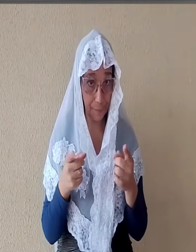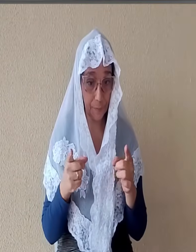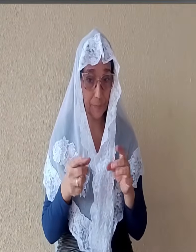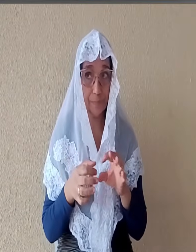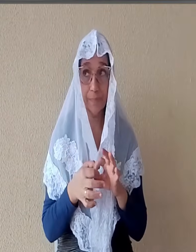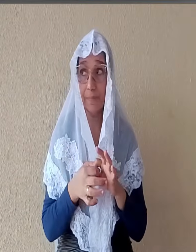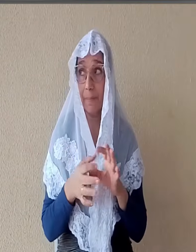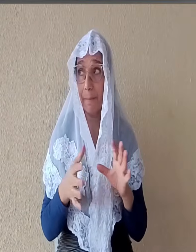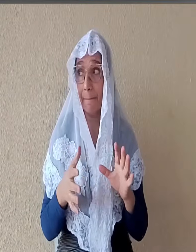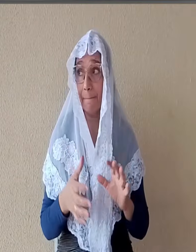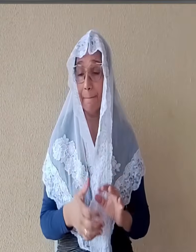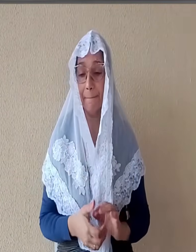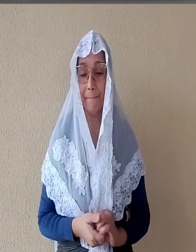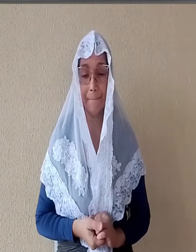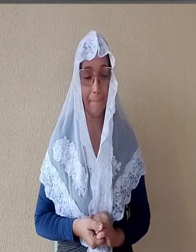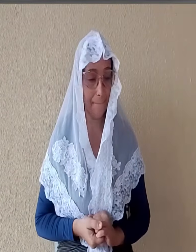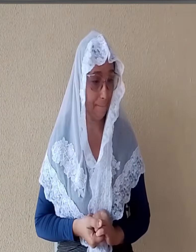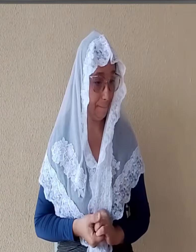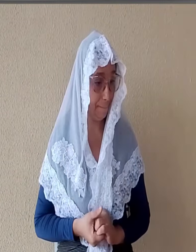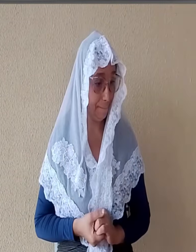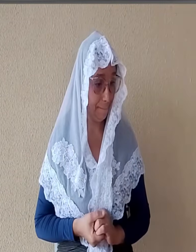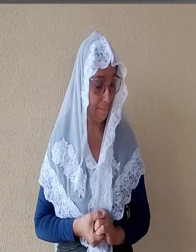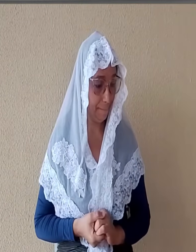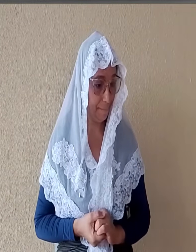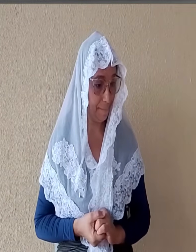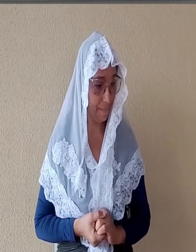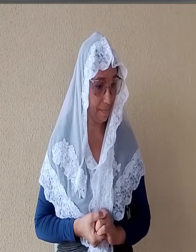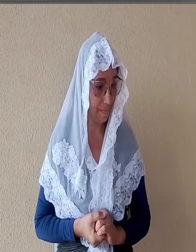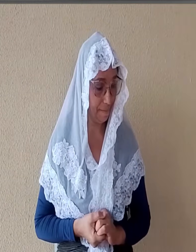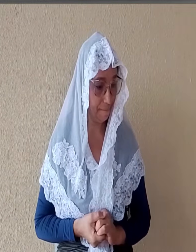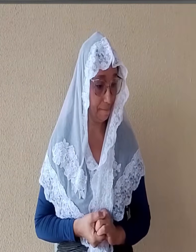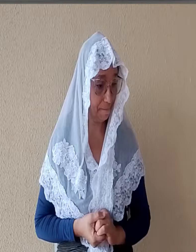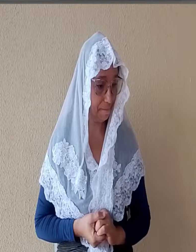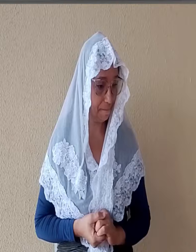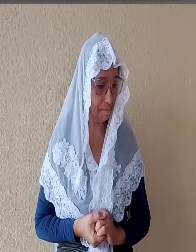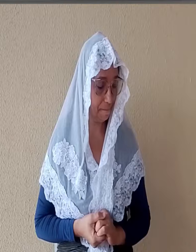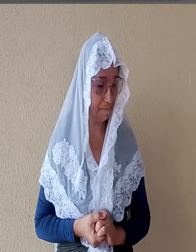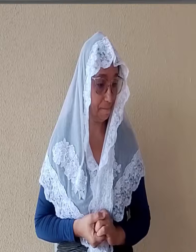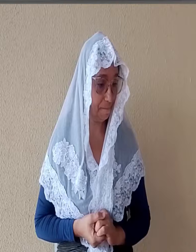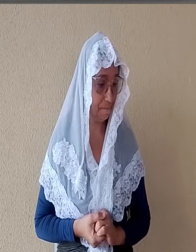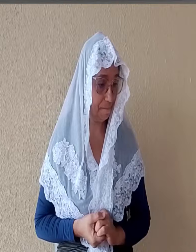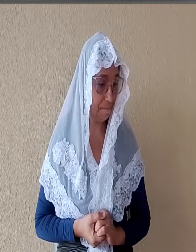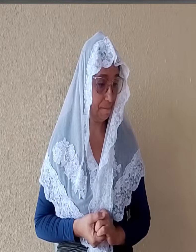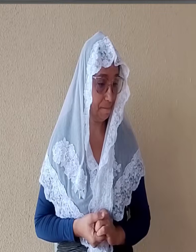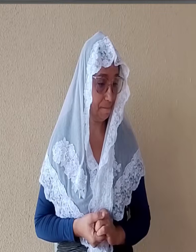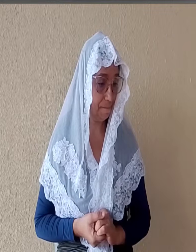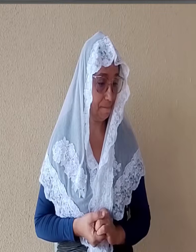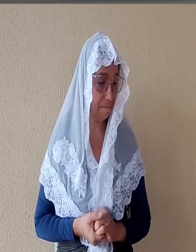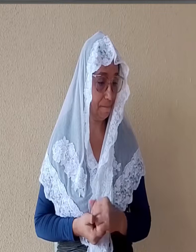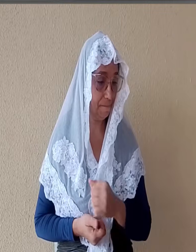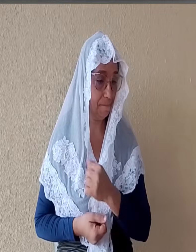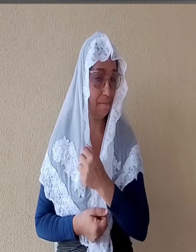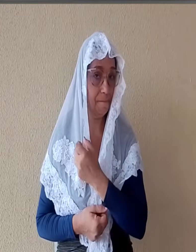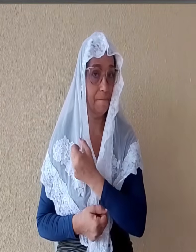Oi? 2, 2, 1. O hino 221.